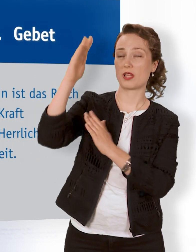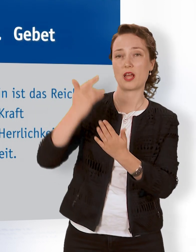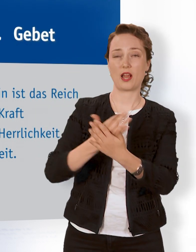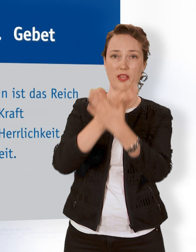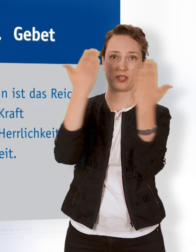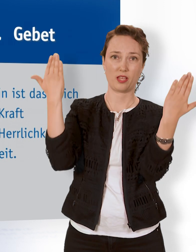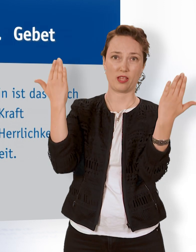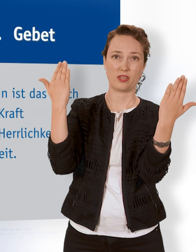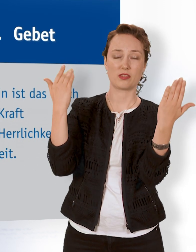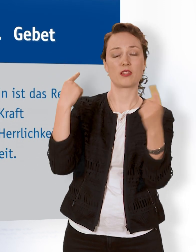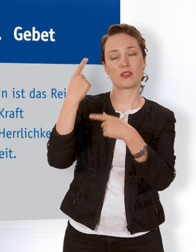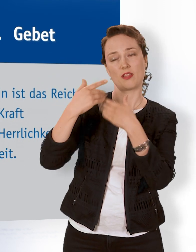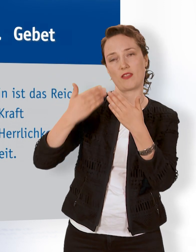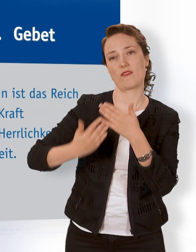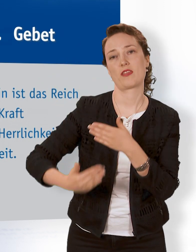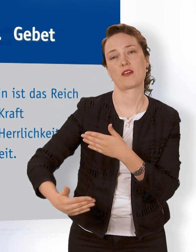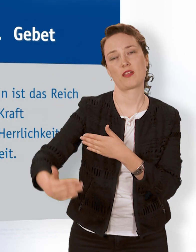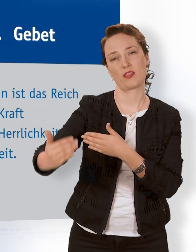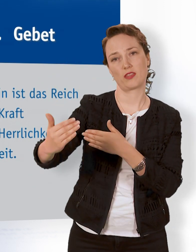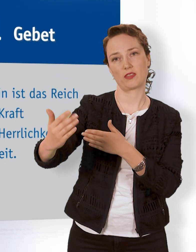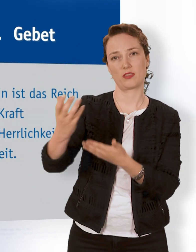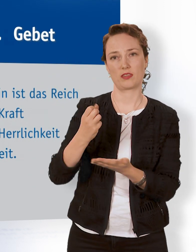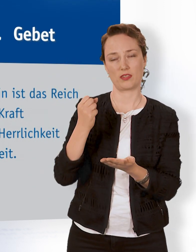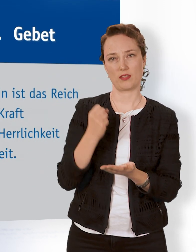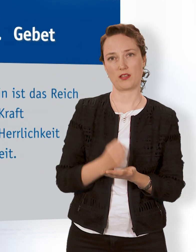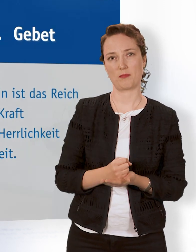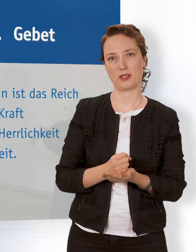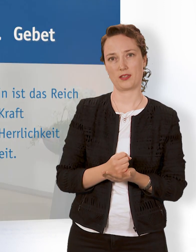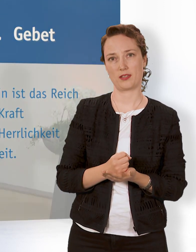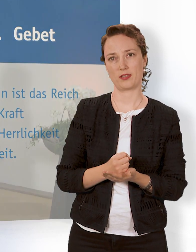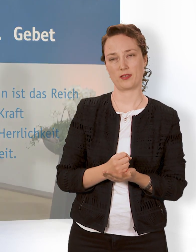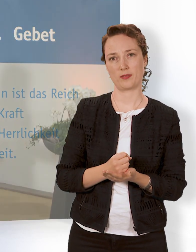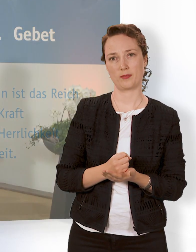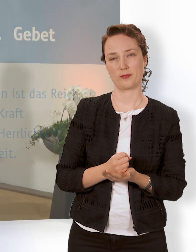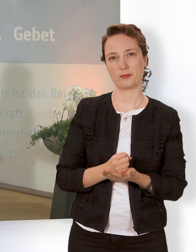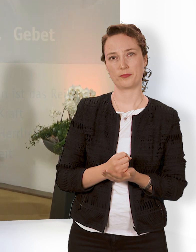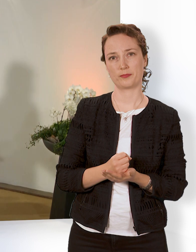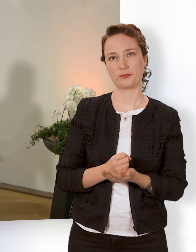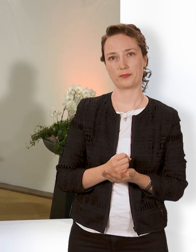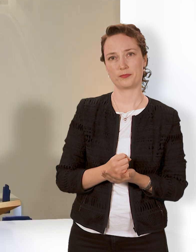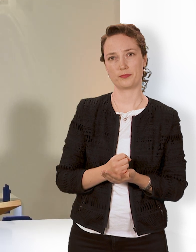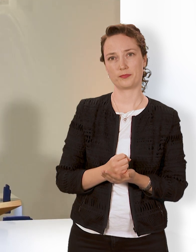Herrlichkeit in Ewigkeit. Amen.